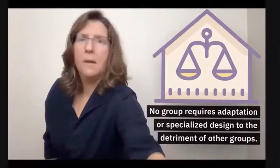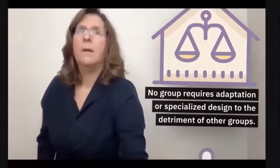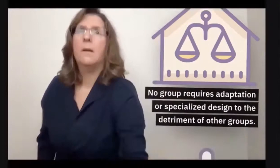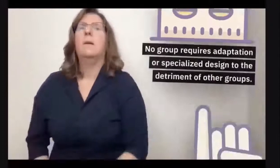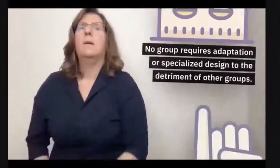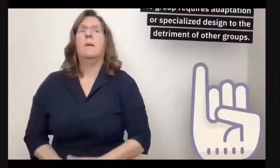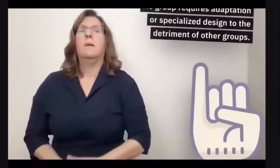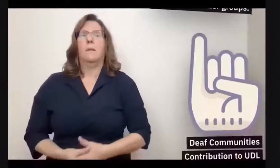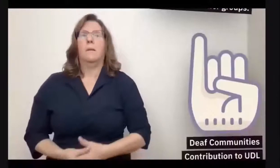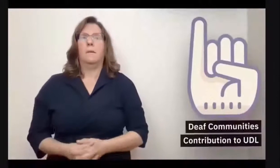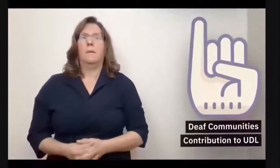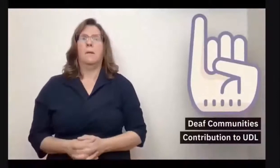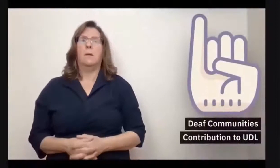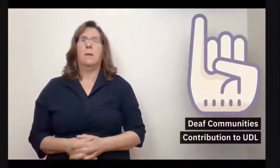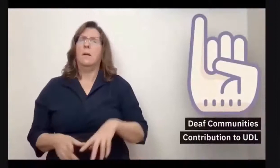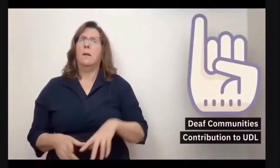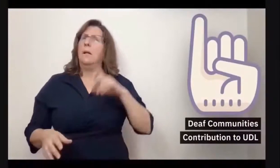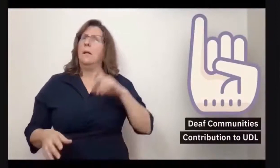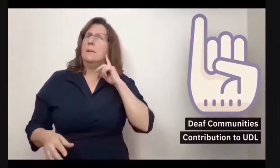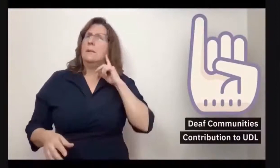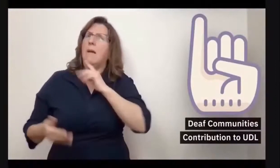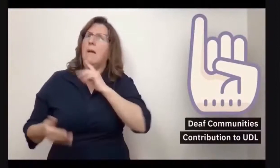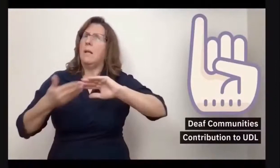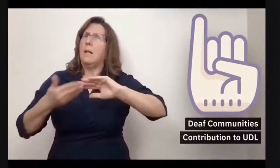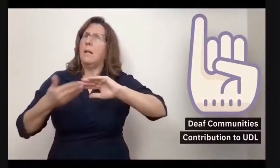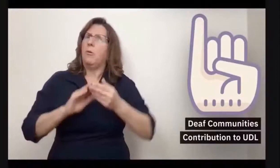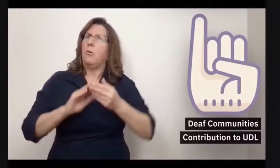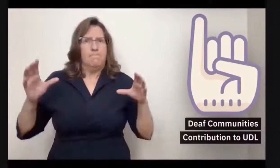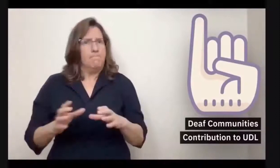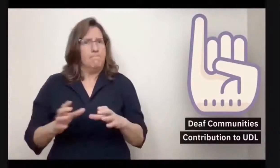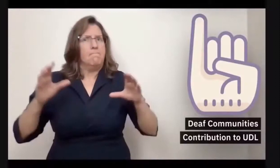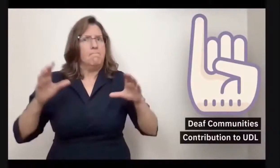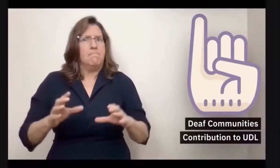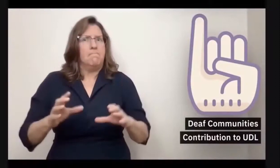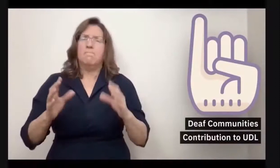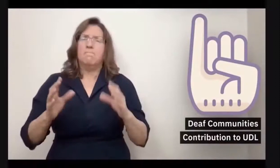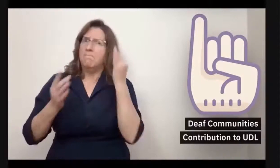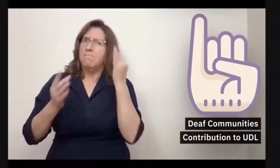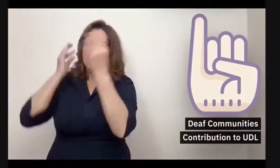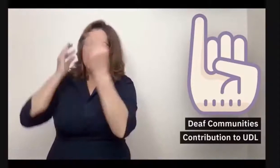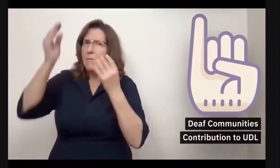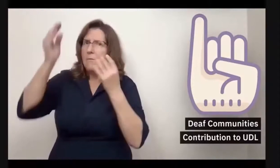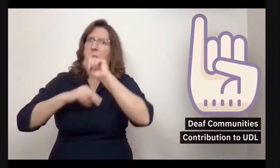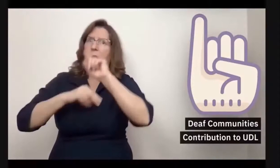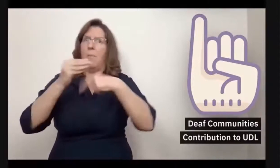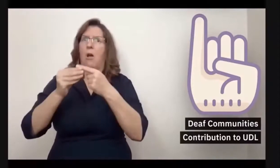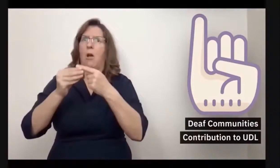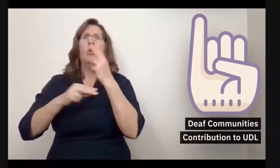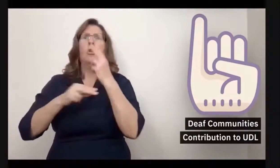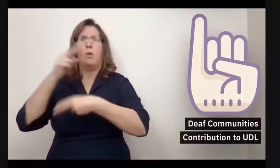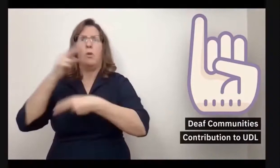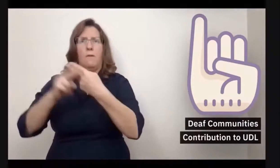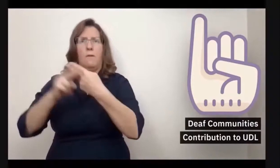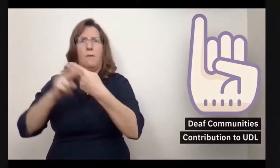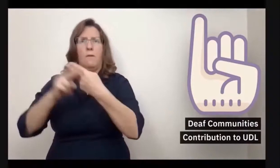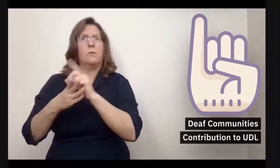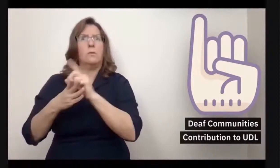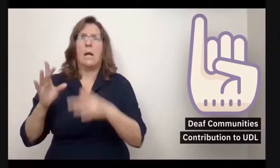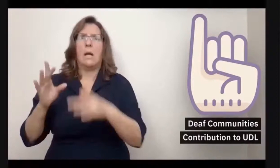La comunidad de sordos se juntó para considerar cuidadosamente cómo el diseño de materiales educativos sería